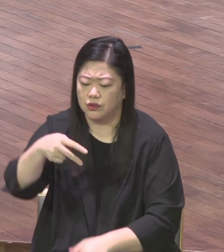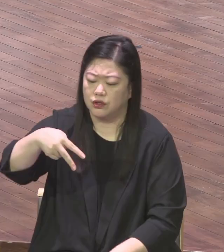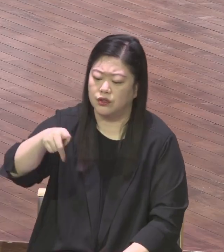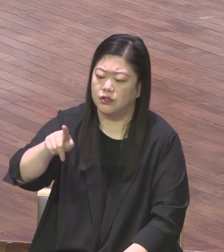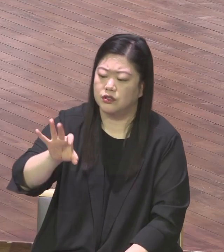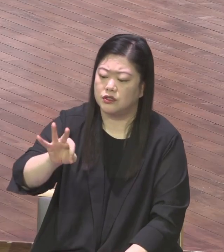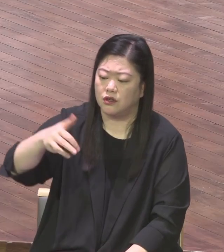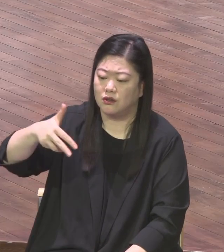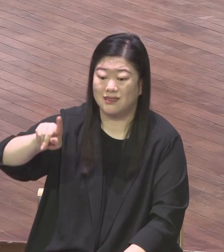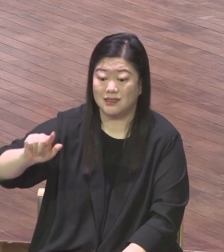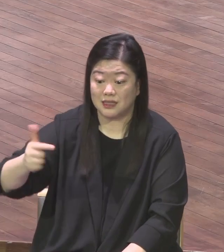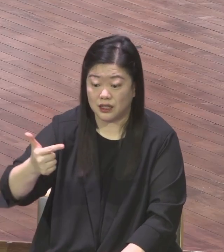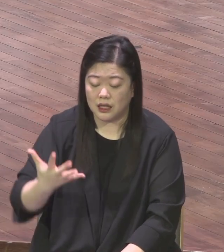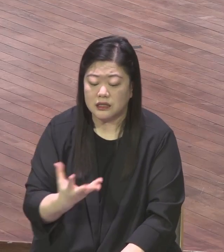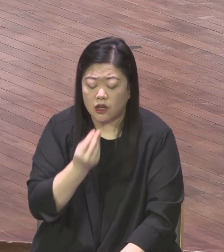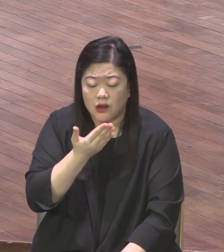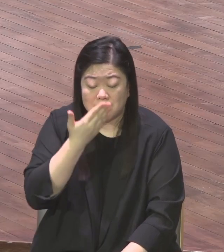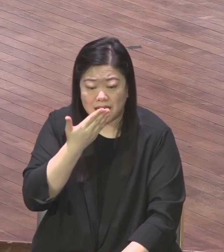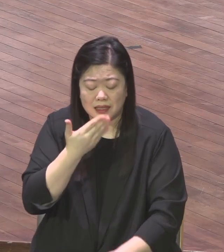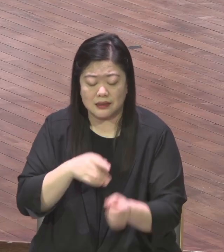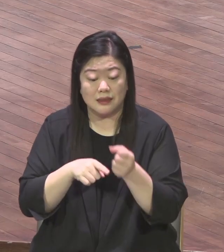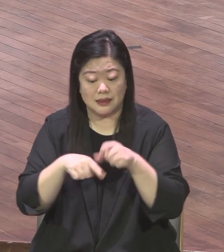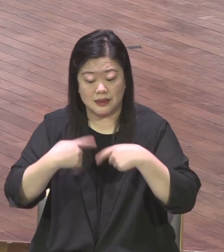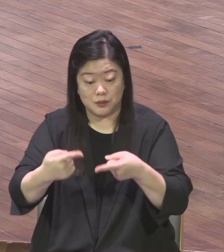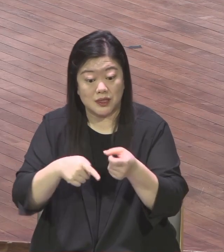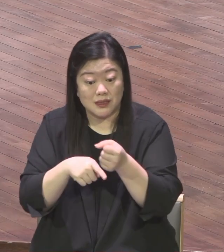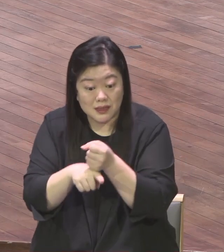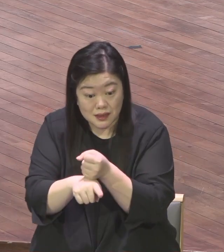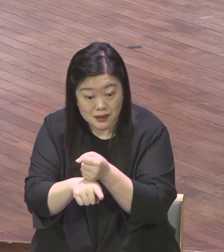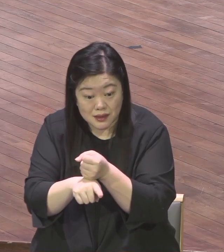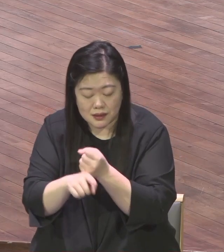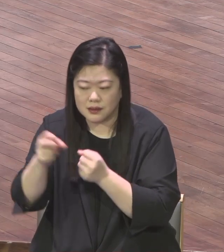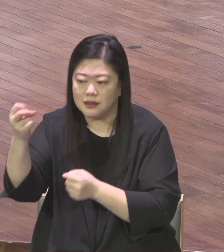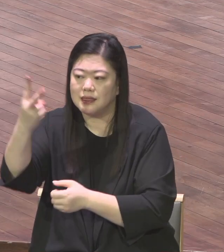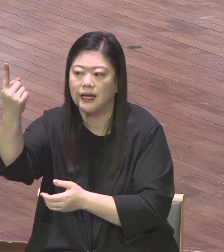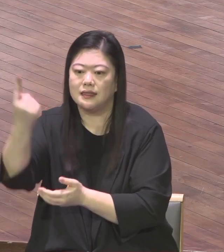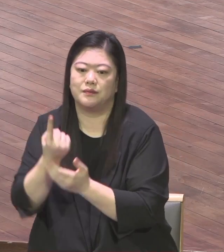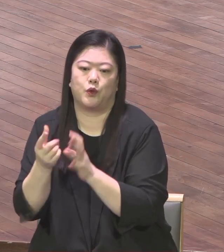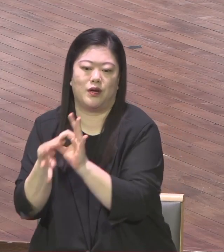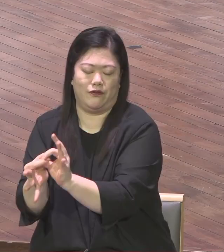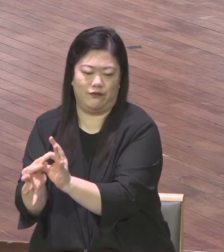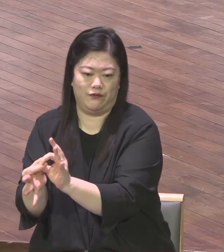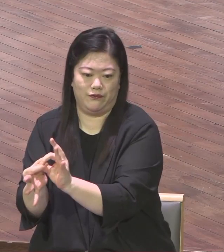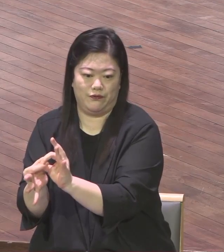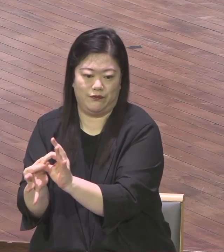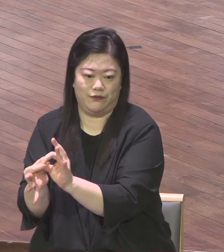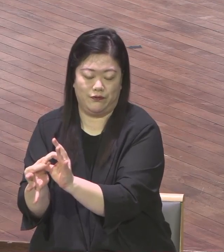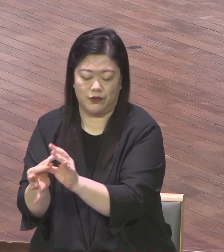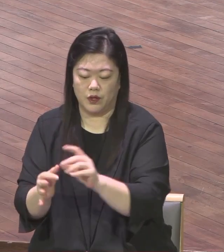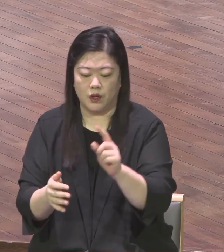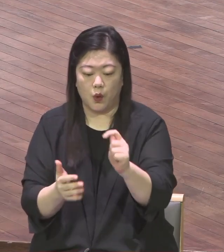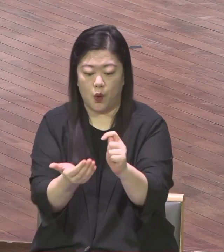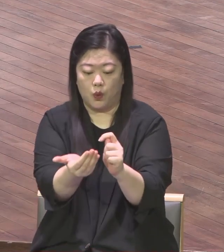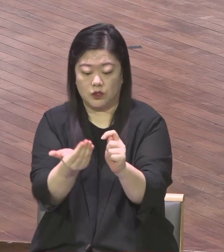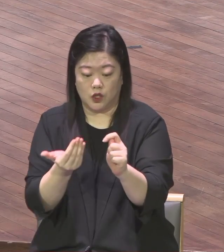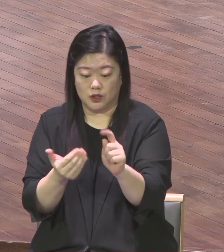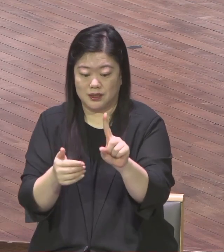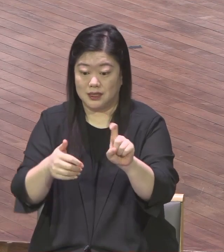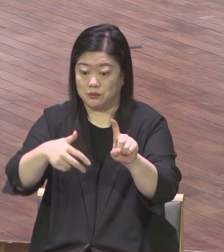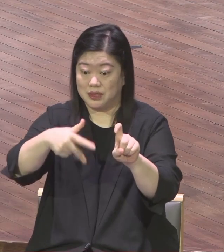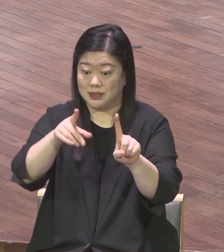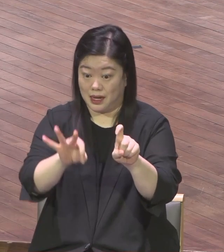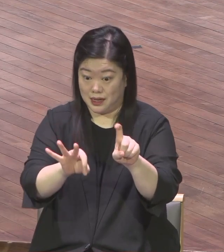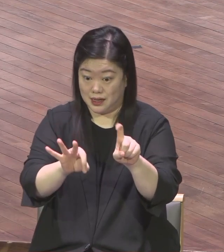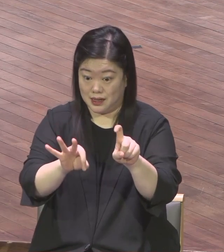재림 신앙과 연결이 되어 있어요. 전도서 11장에 고린도전서 11장에 보면